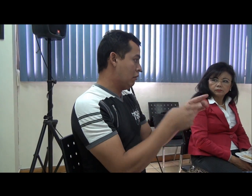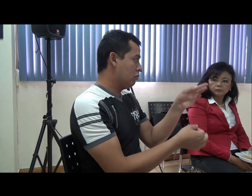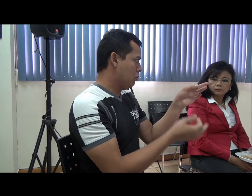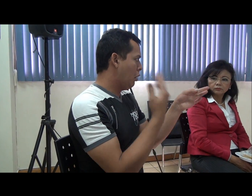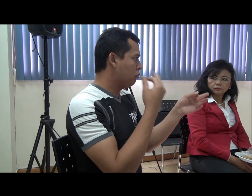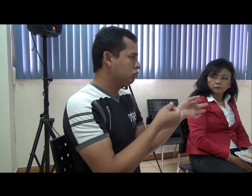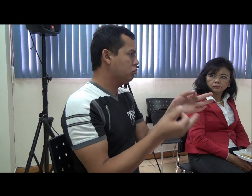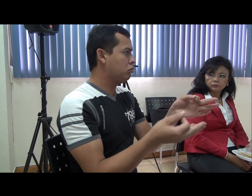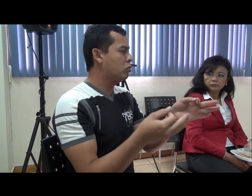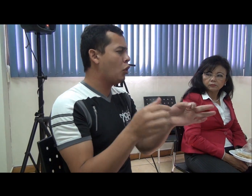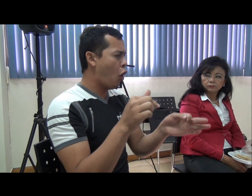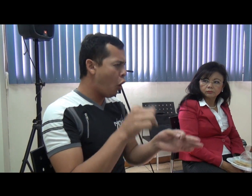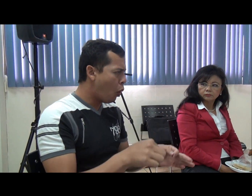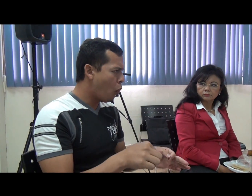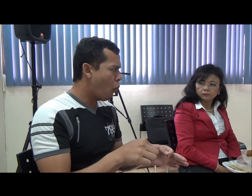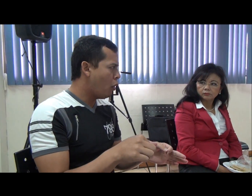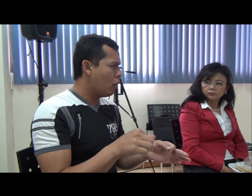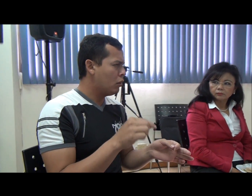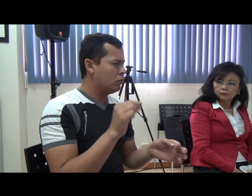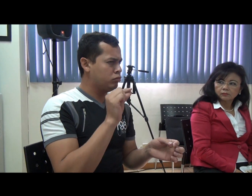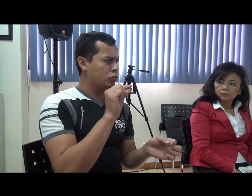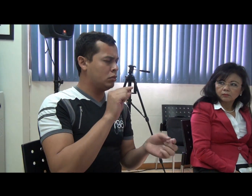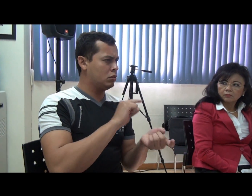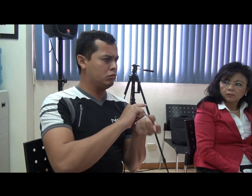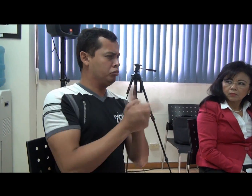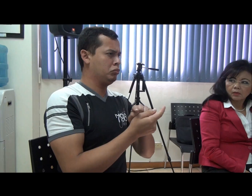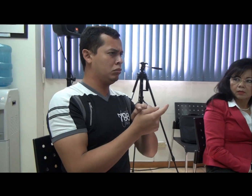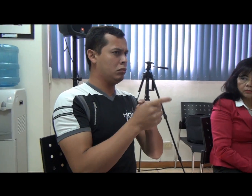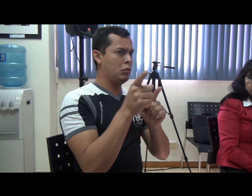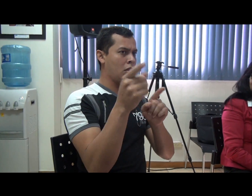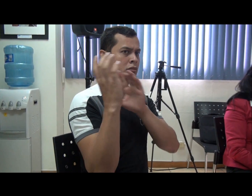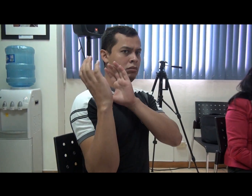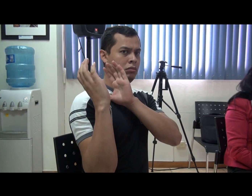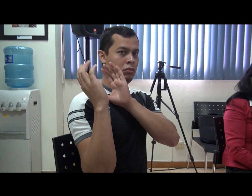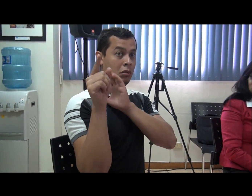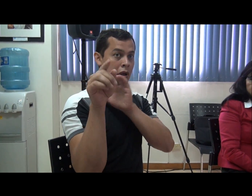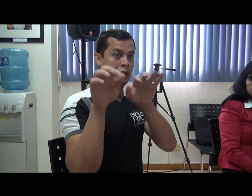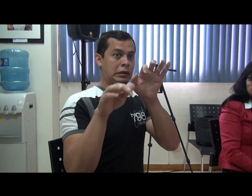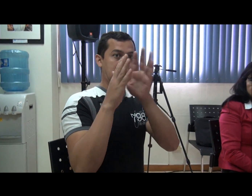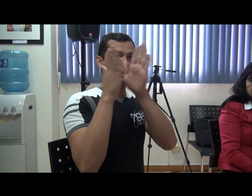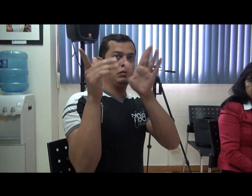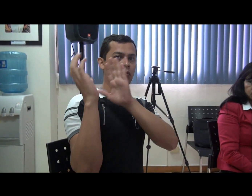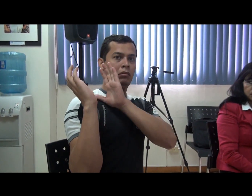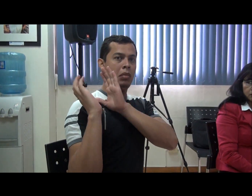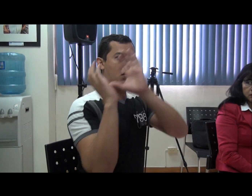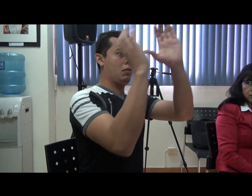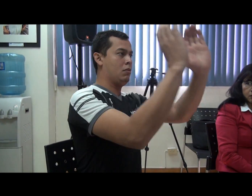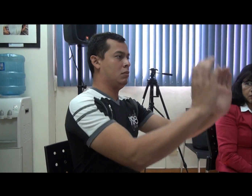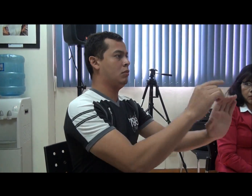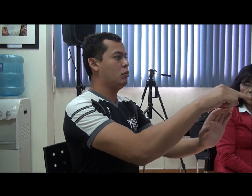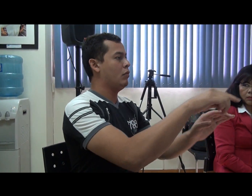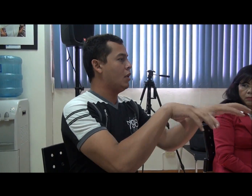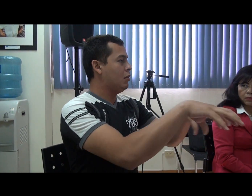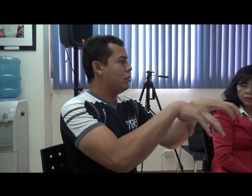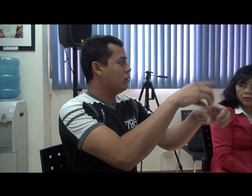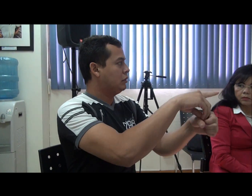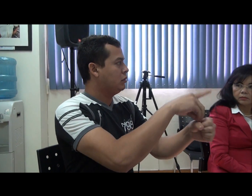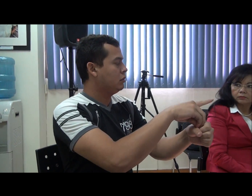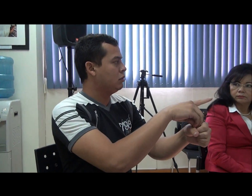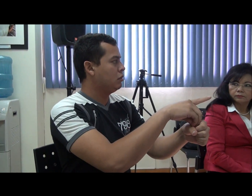constancia y se entregaba a la universidad, pero ahora ha cambiado y ahora de la Secretaría General